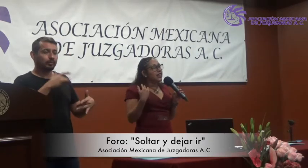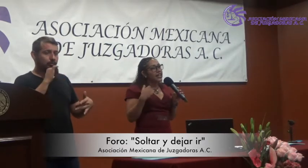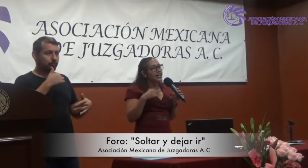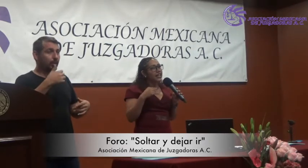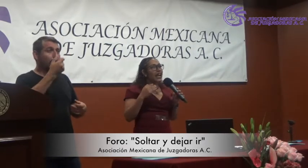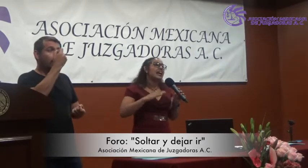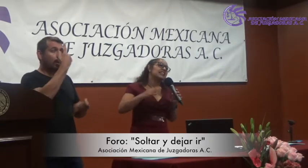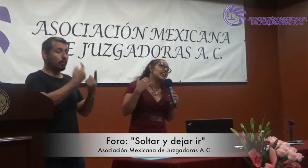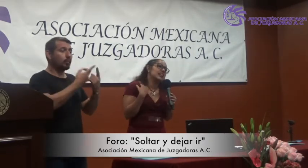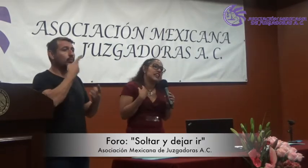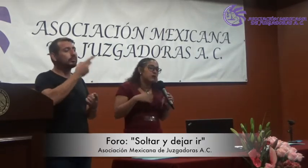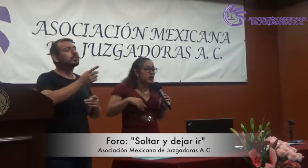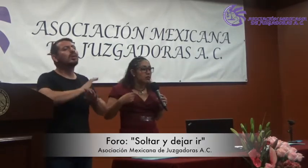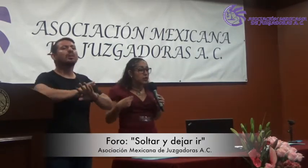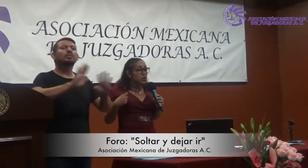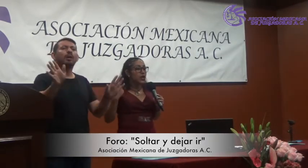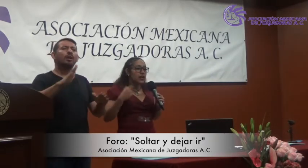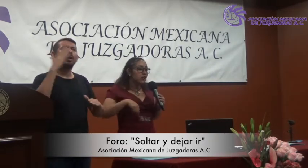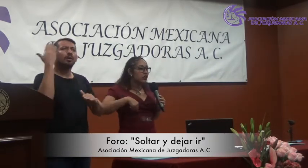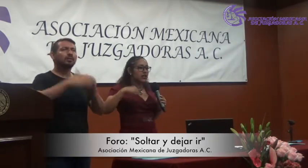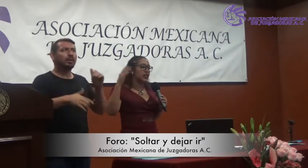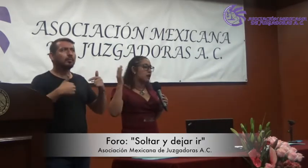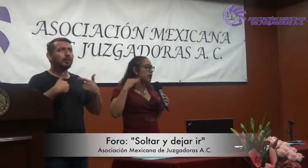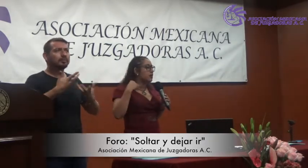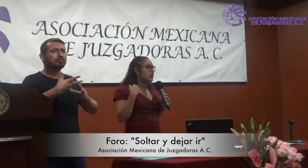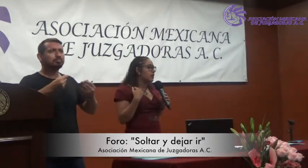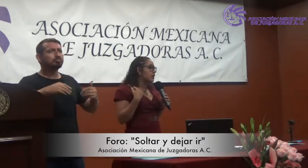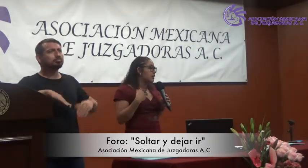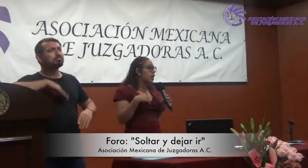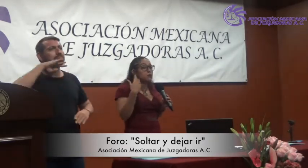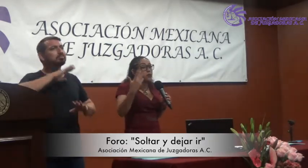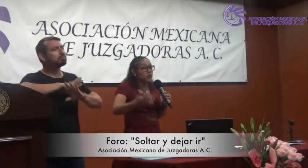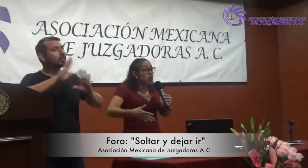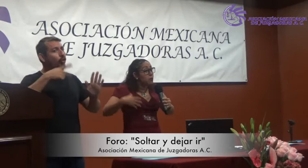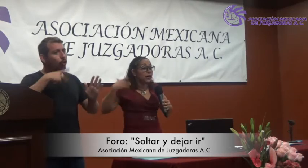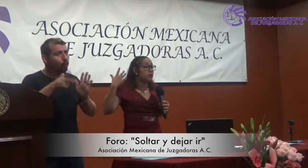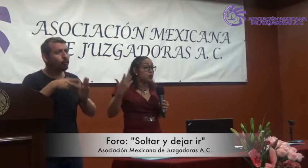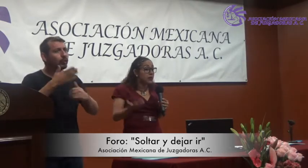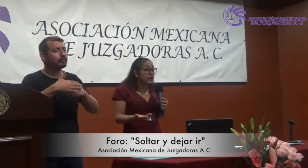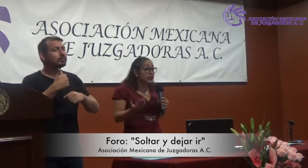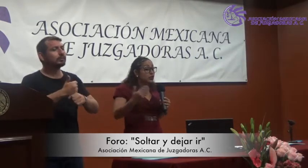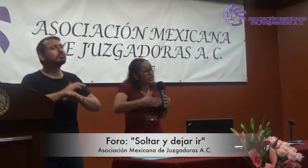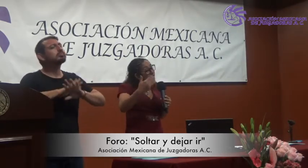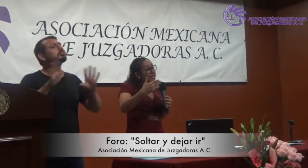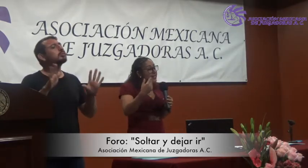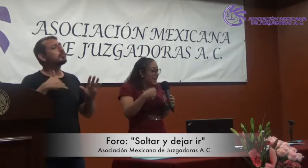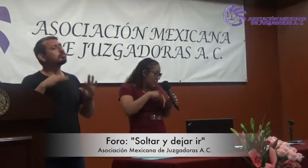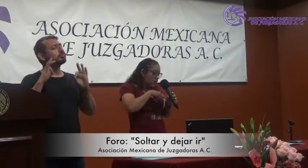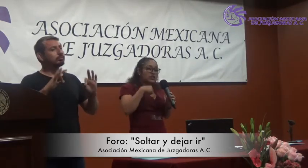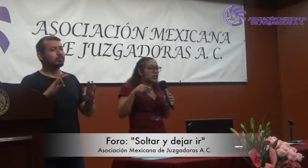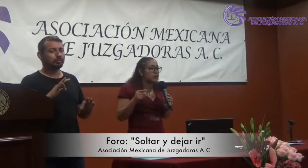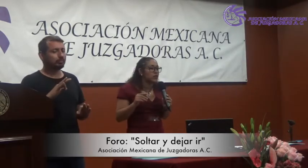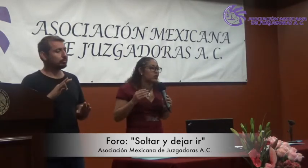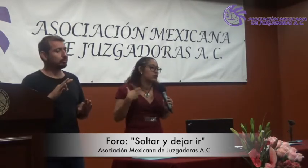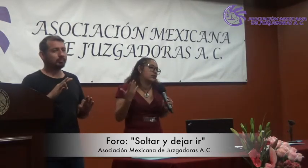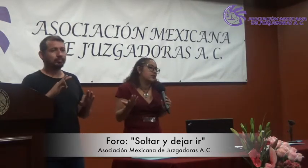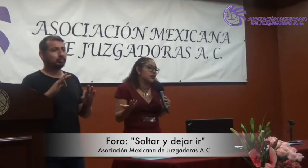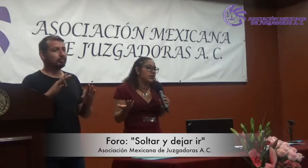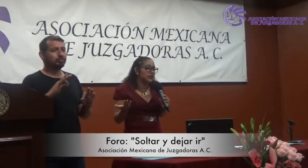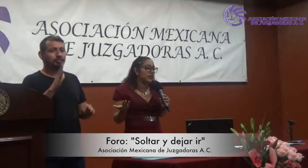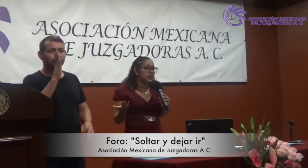decir, ya terminé mi duelo y ya cambio mi ropa, cambio mi actitud. El día de hoy